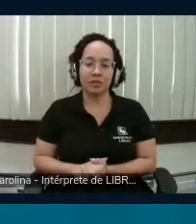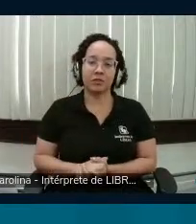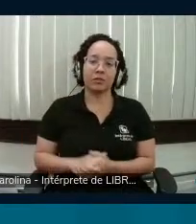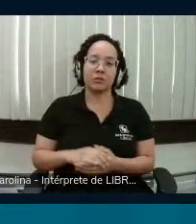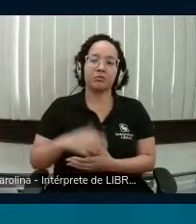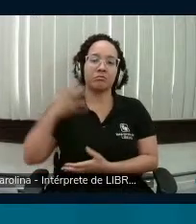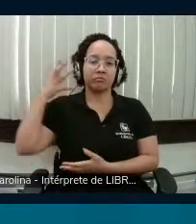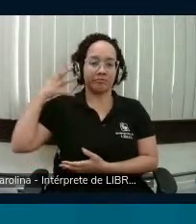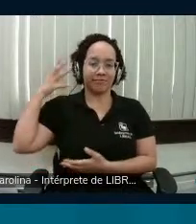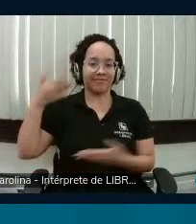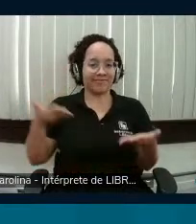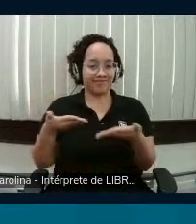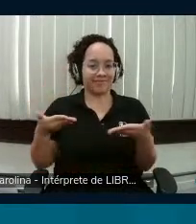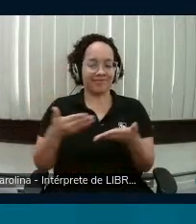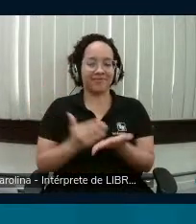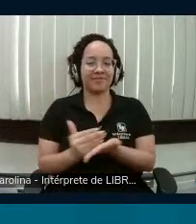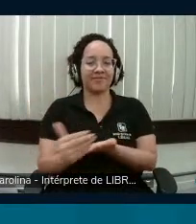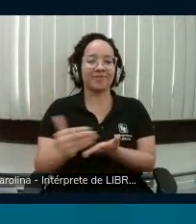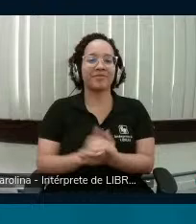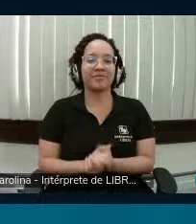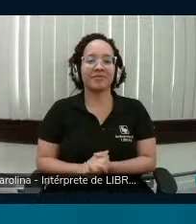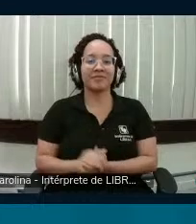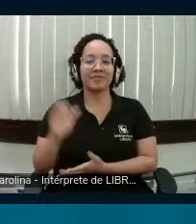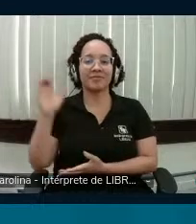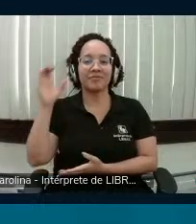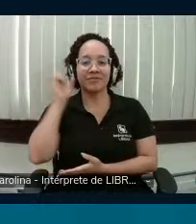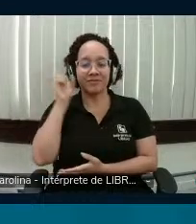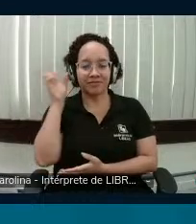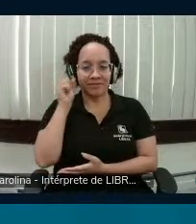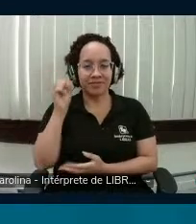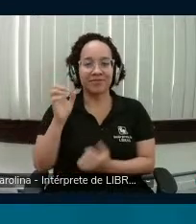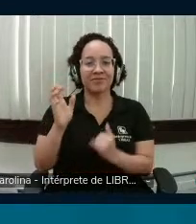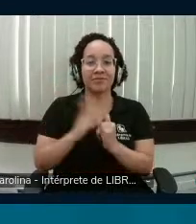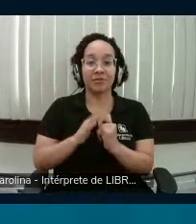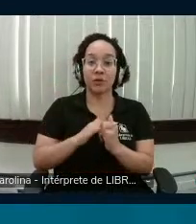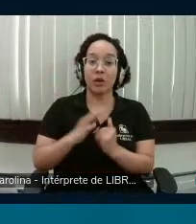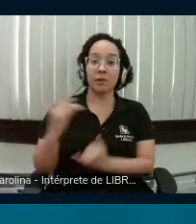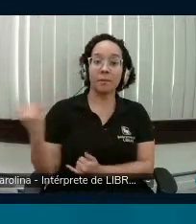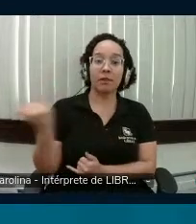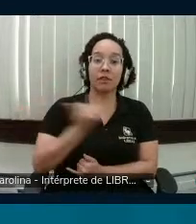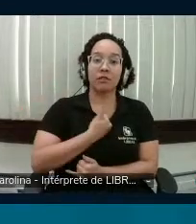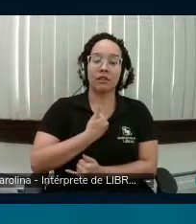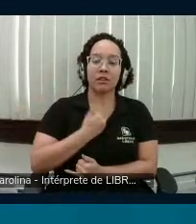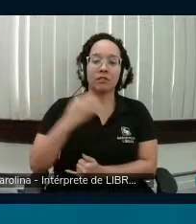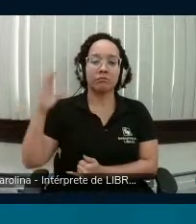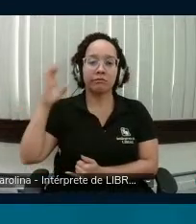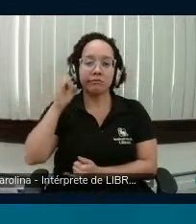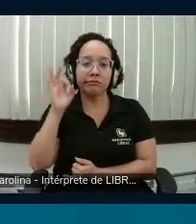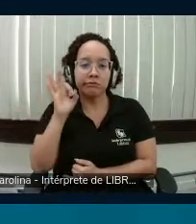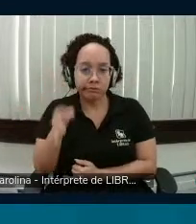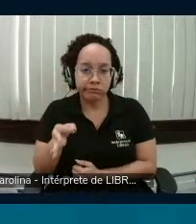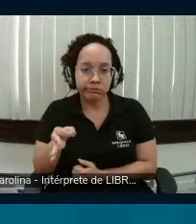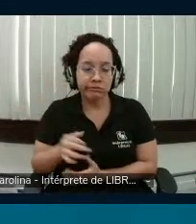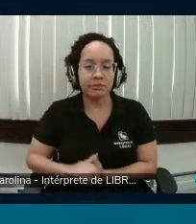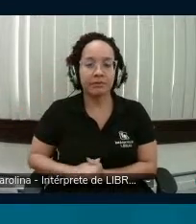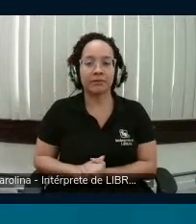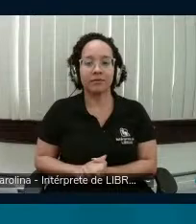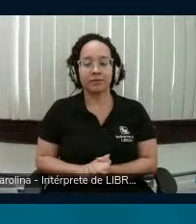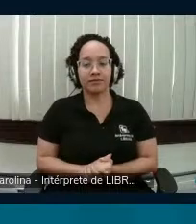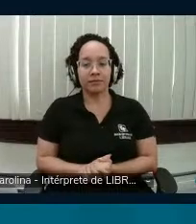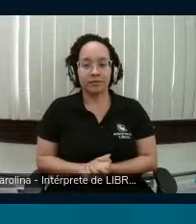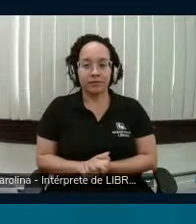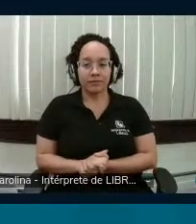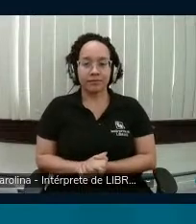fala. E quem está ouvindo, acompanhando a gente pelo YouTube, avisa se está com esse eco mesmo, né? Mas